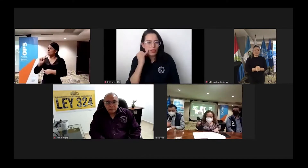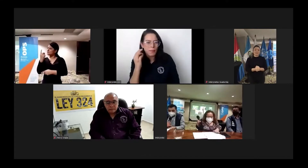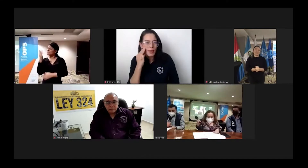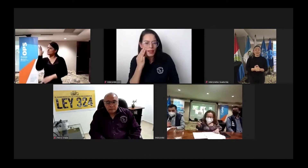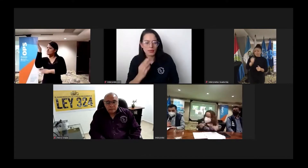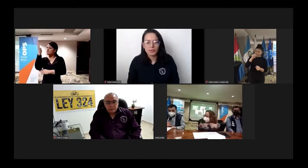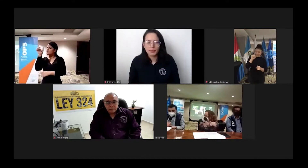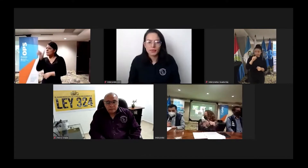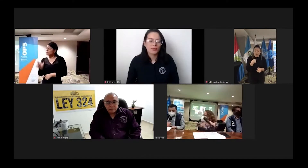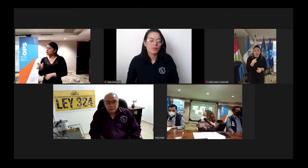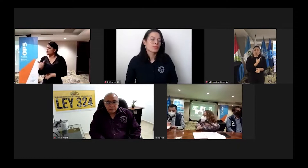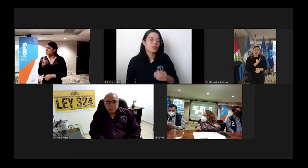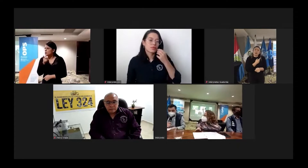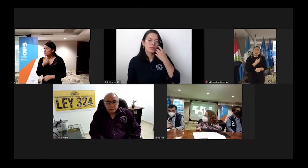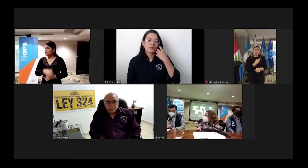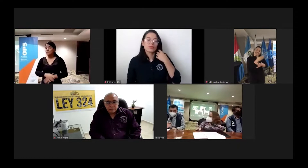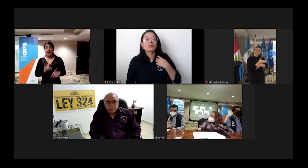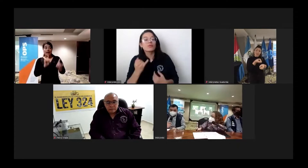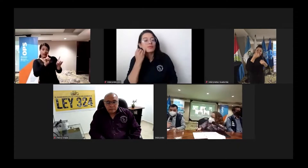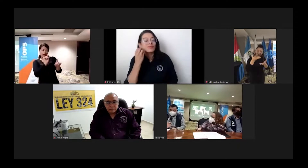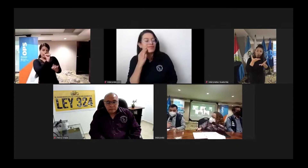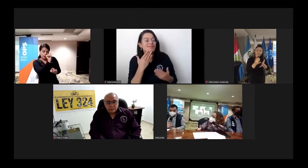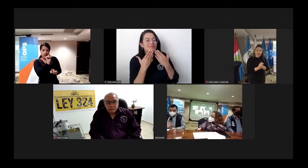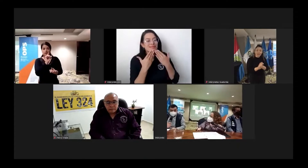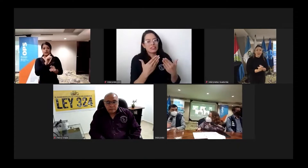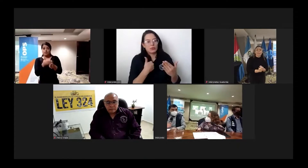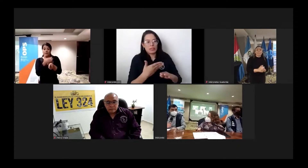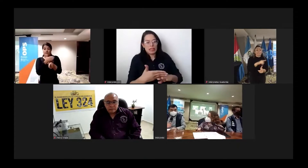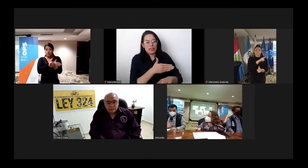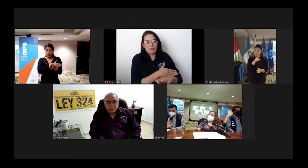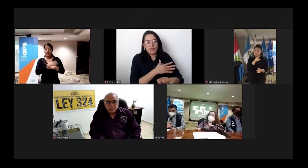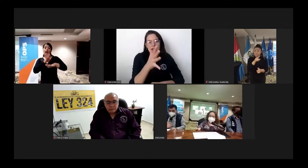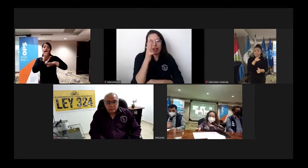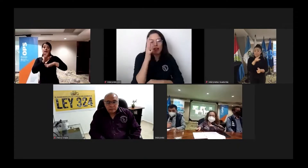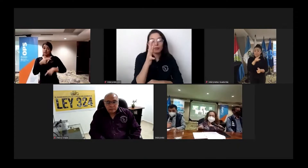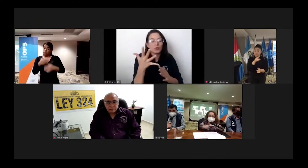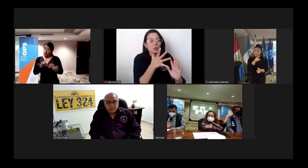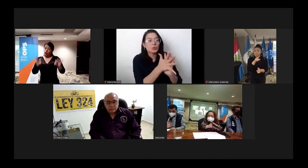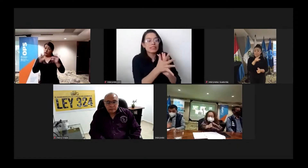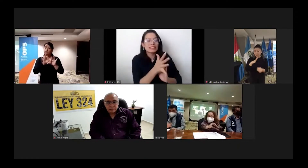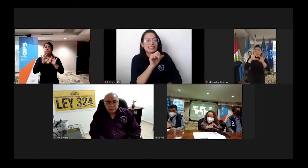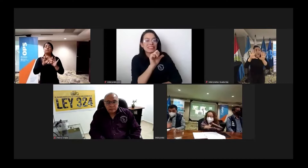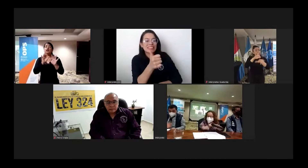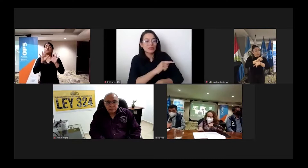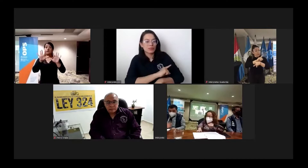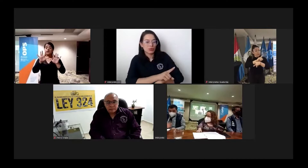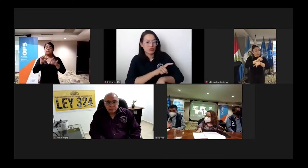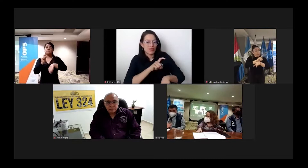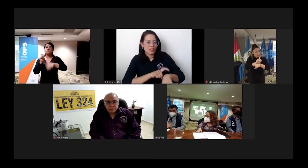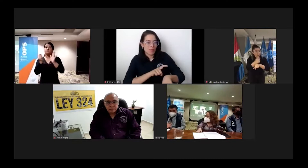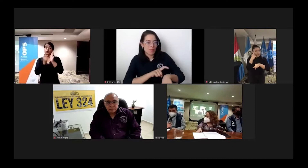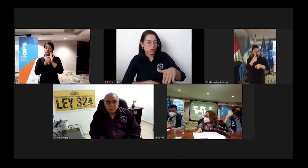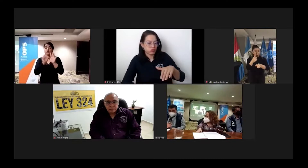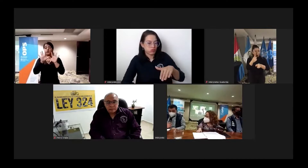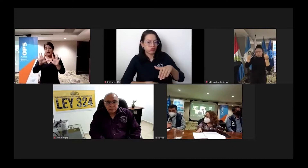solo quería, antes de hablar, tiene 10 minutos, que es precisamente,